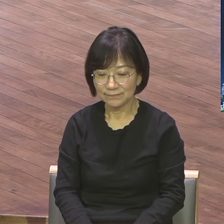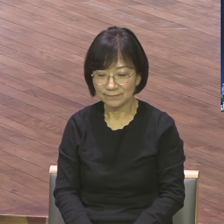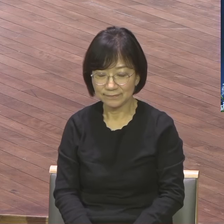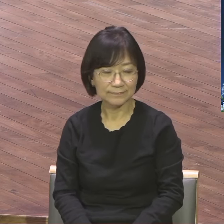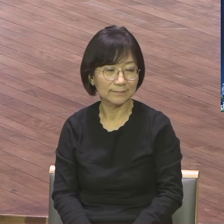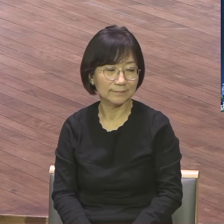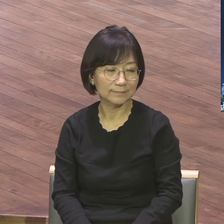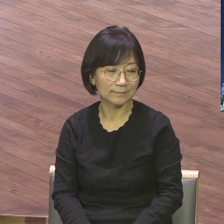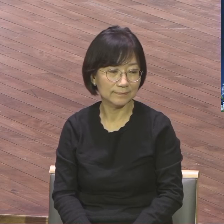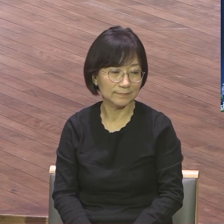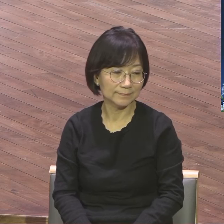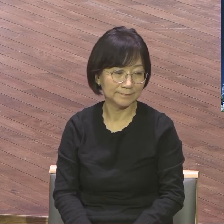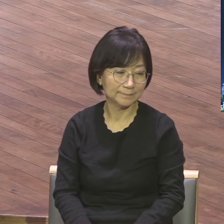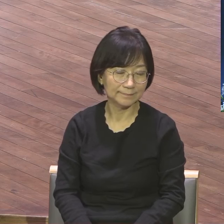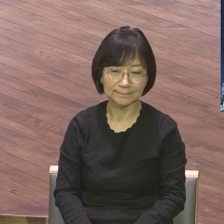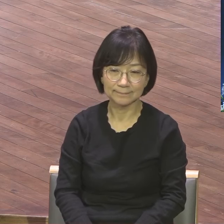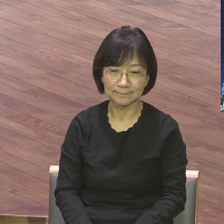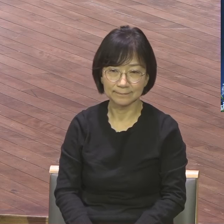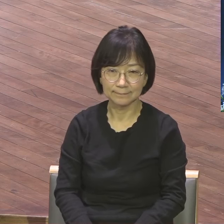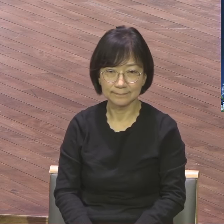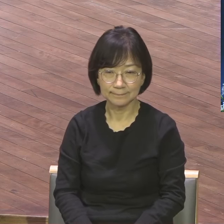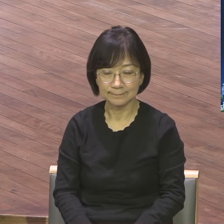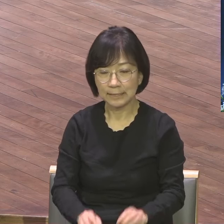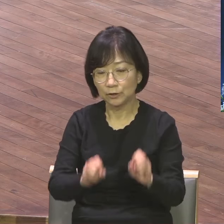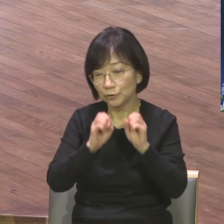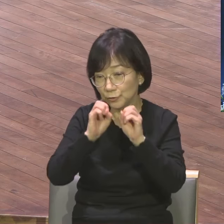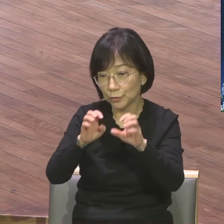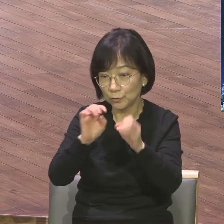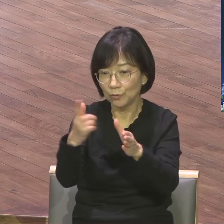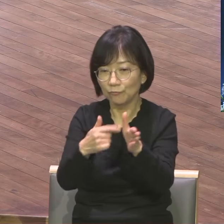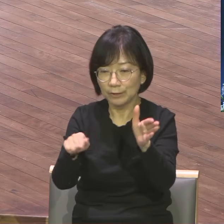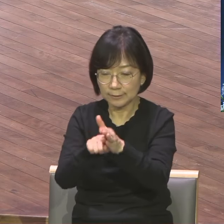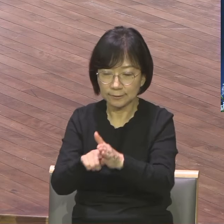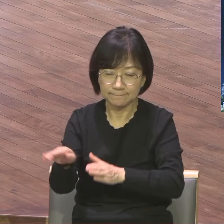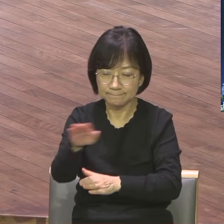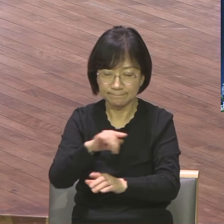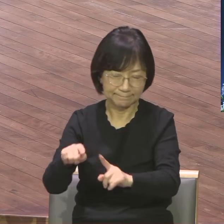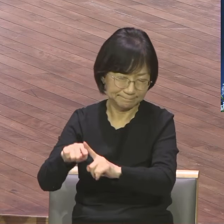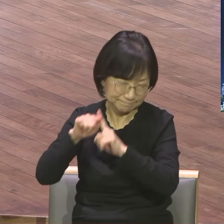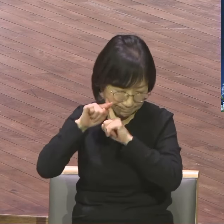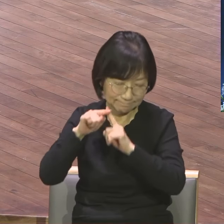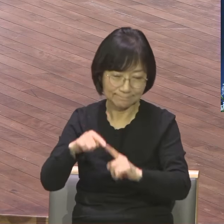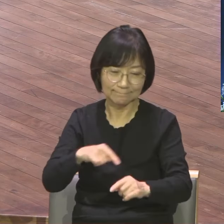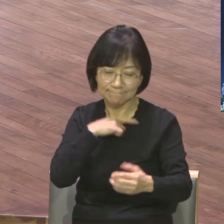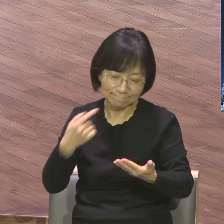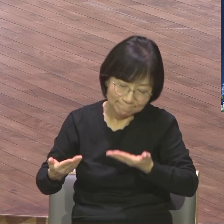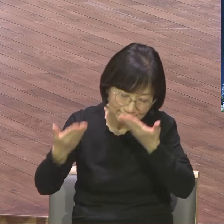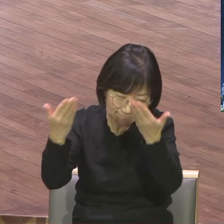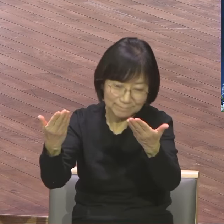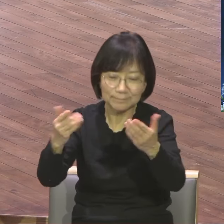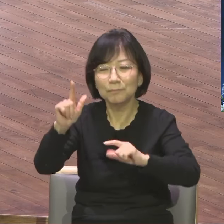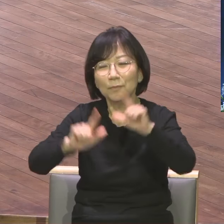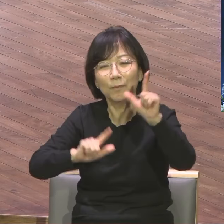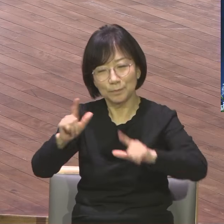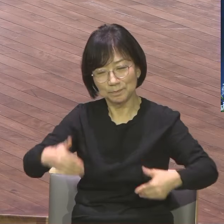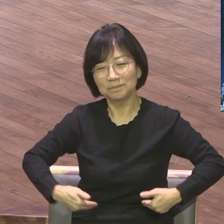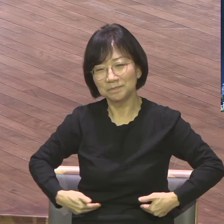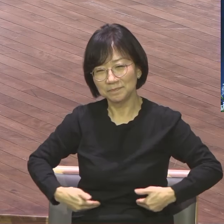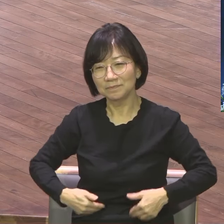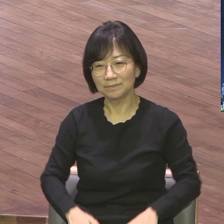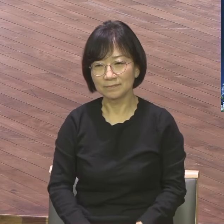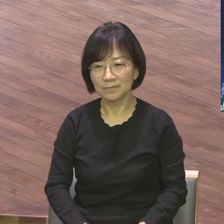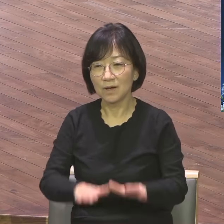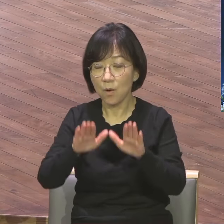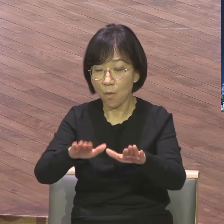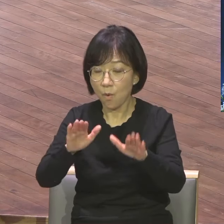이런 일에 여러분들이 순교하셔야 돼. 이런 일에 여러분들이 하나님의 밀이 되셔야 됩니다. 오늘이